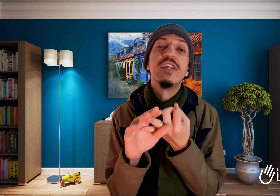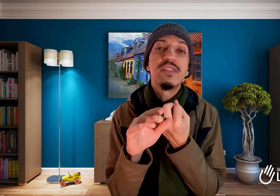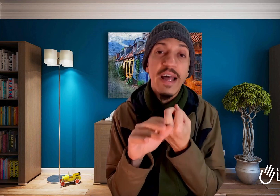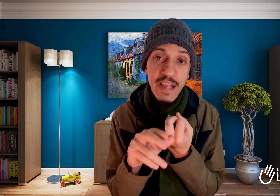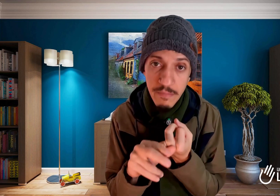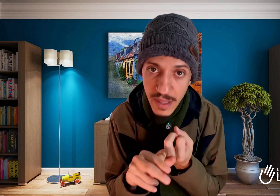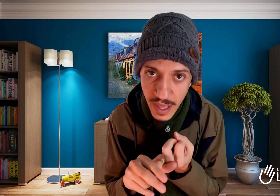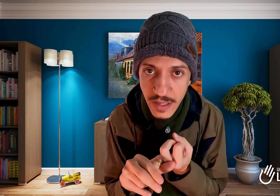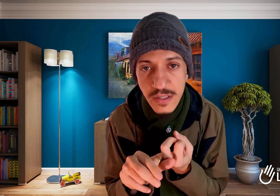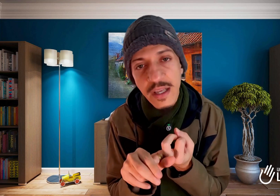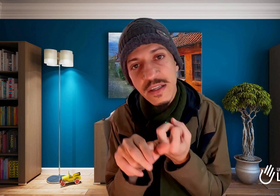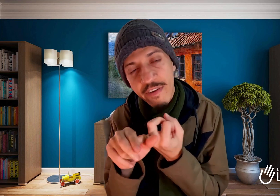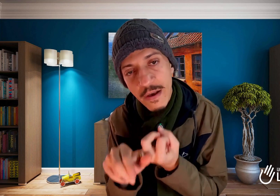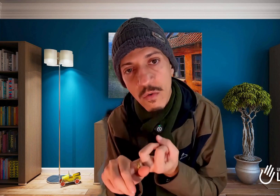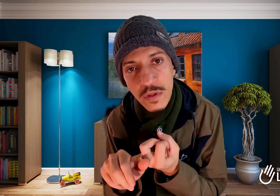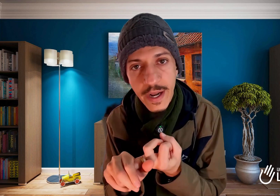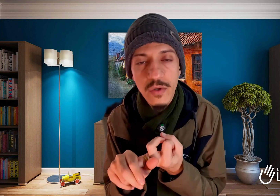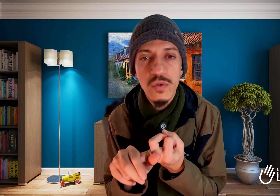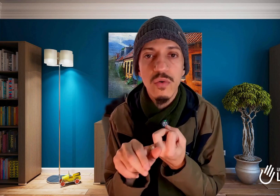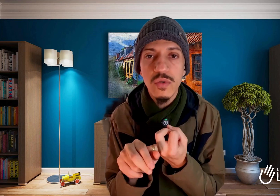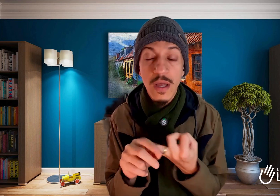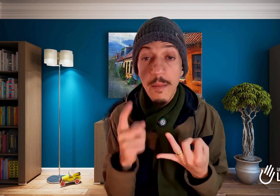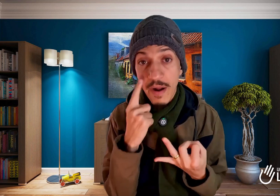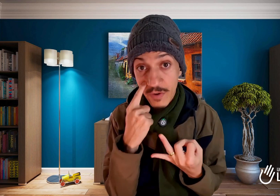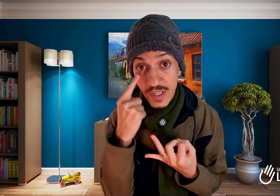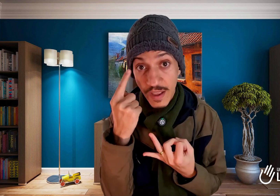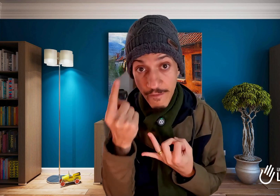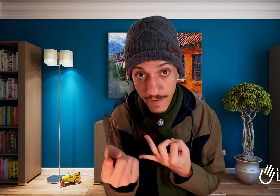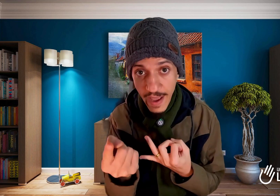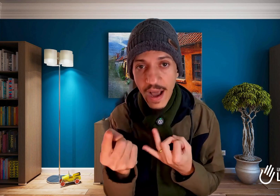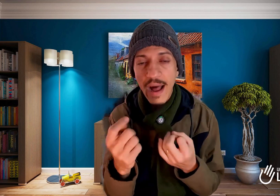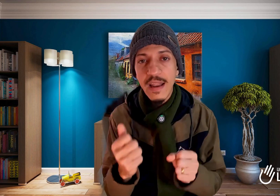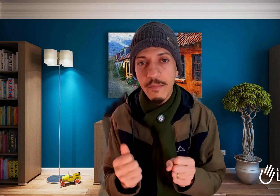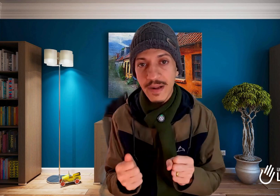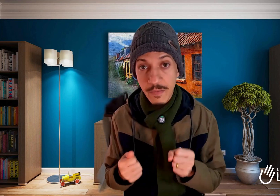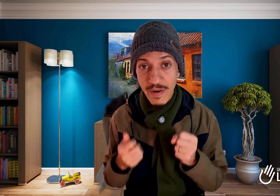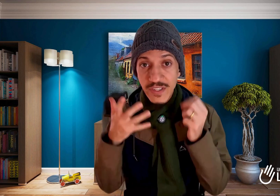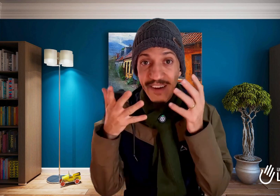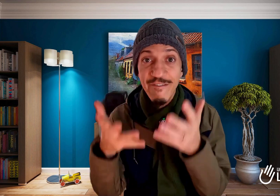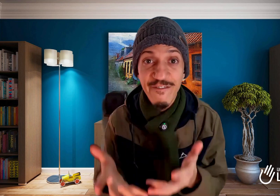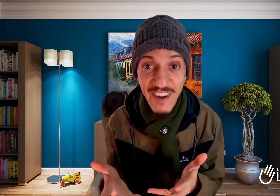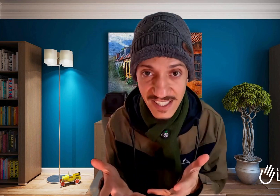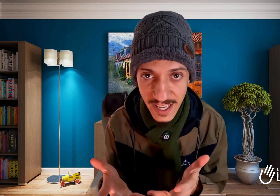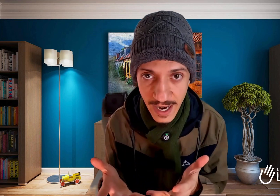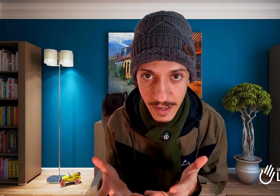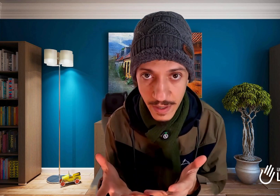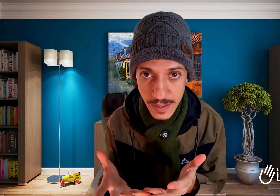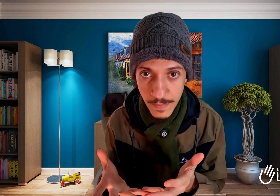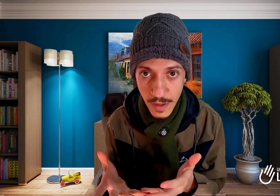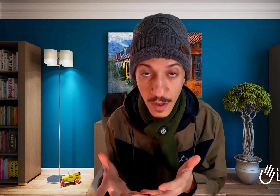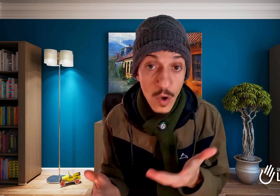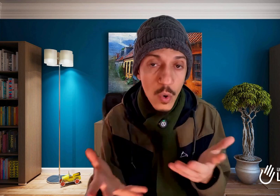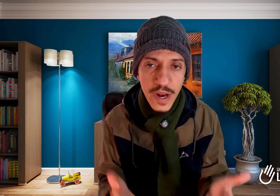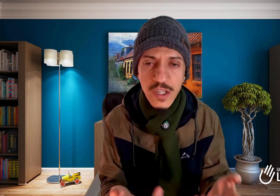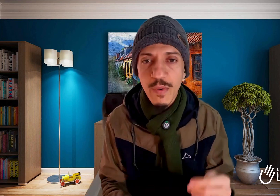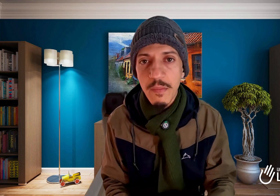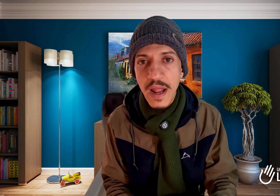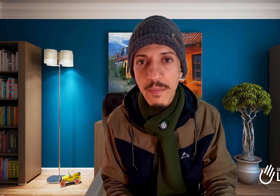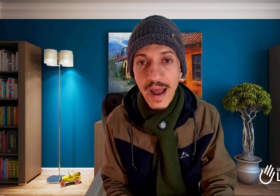em ambientes em que você vai encontrar os surdos, para você ver a Libras e para você fazer a Libras. O grande problema é que, na